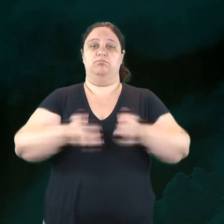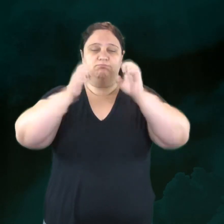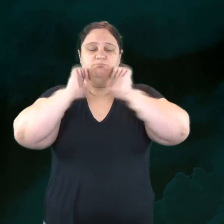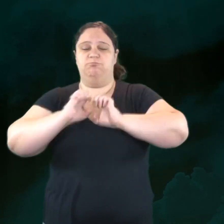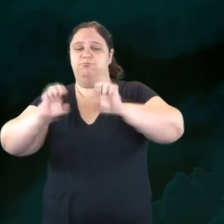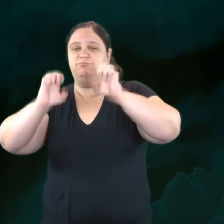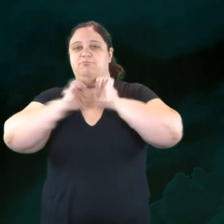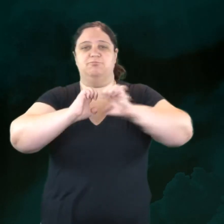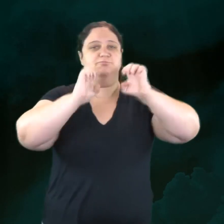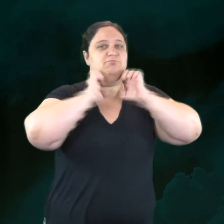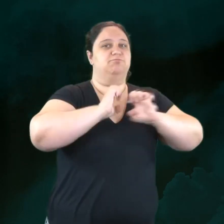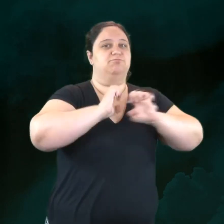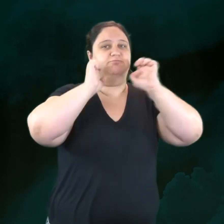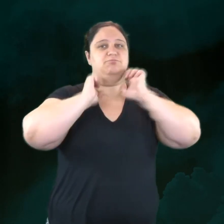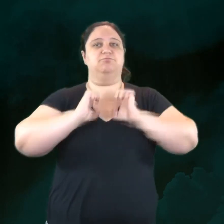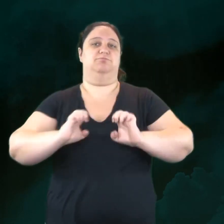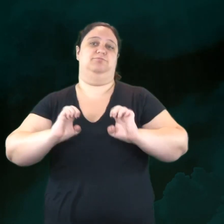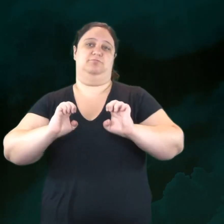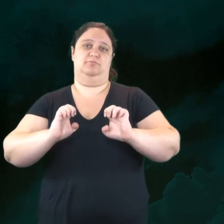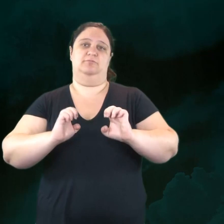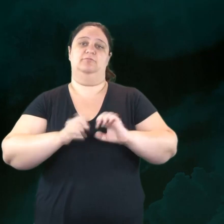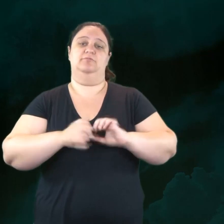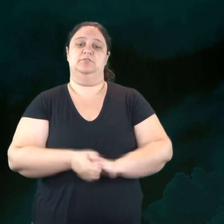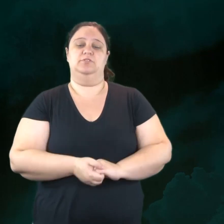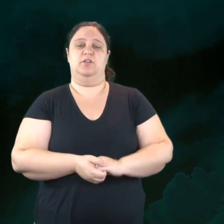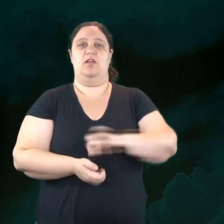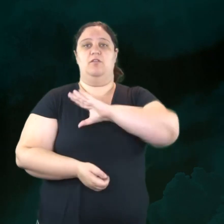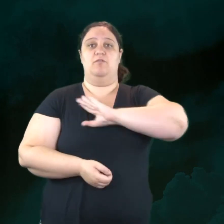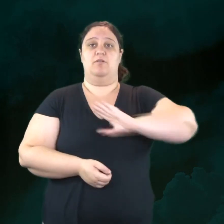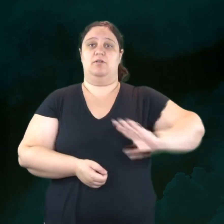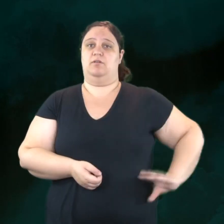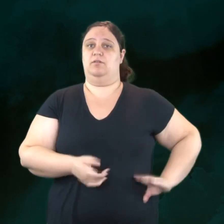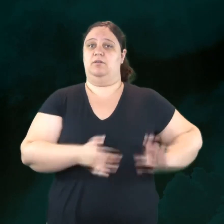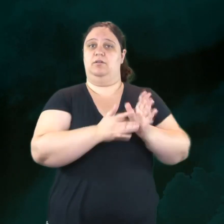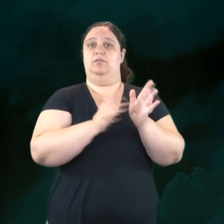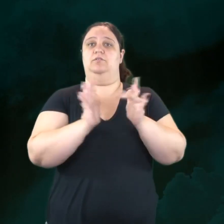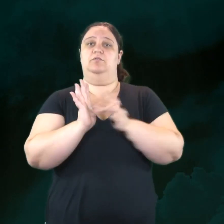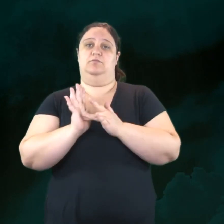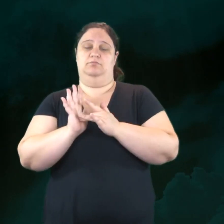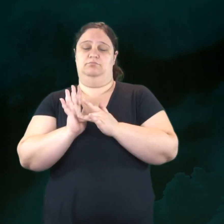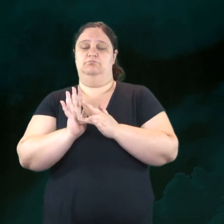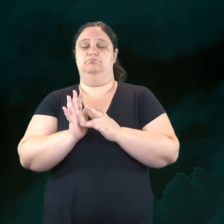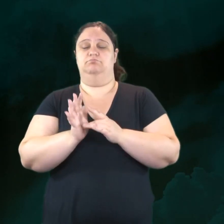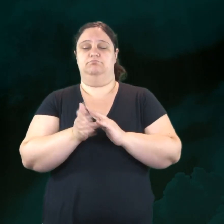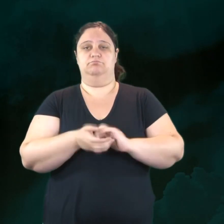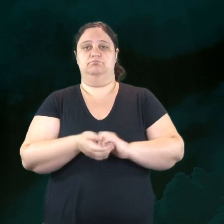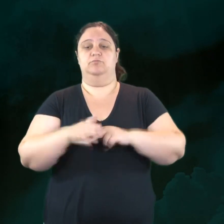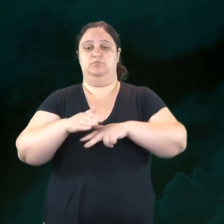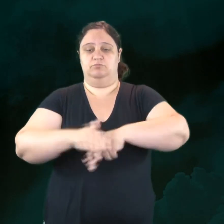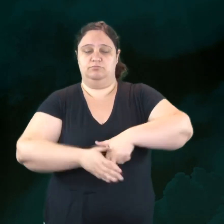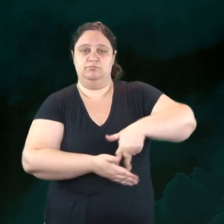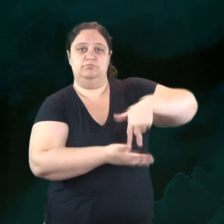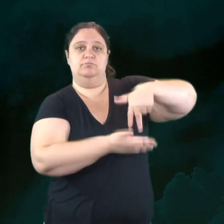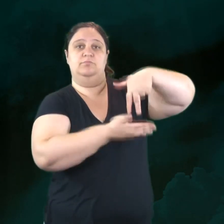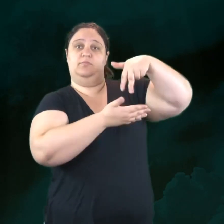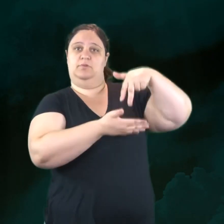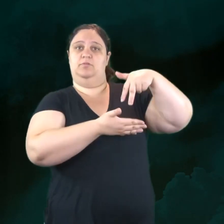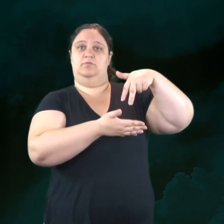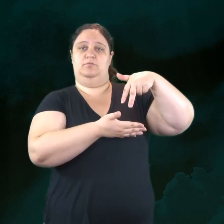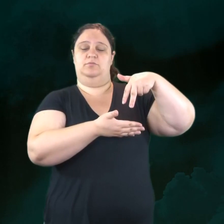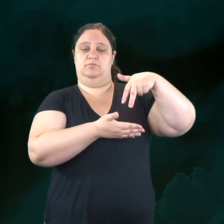sendo anunciado, um evangelho de Cristo Jesus, que ressuscitou